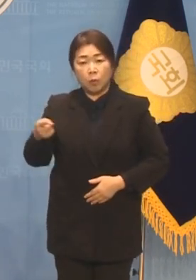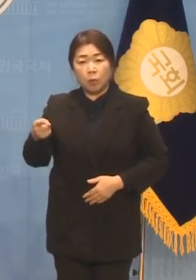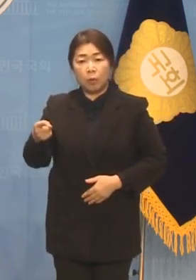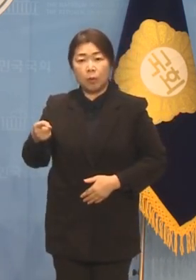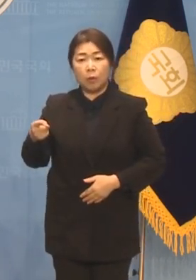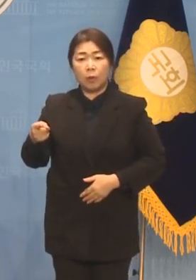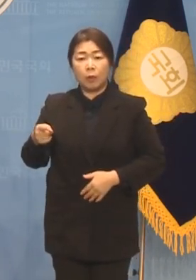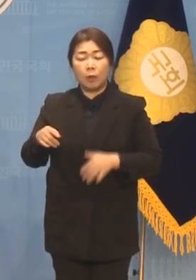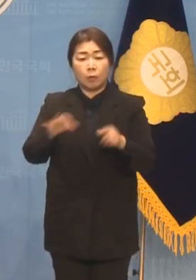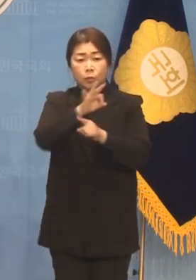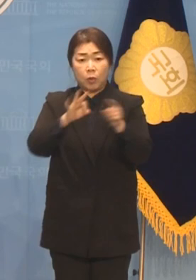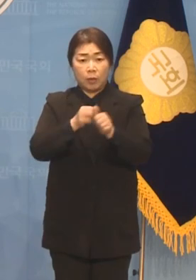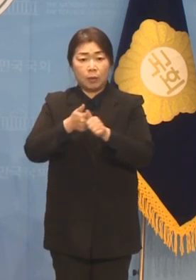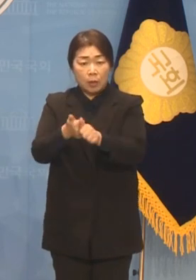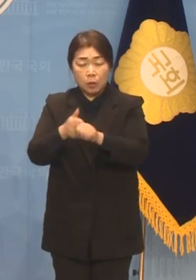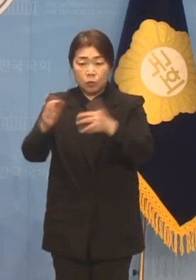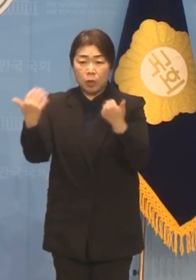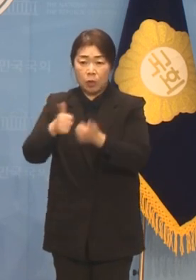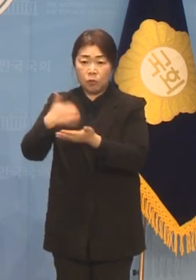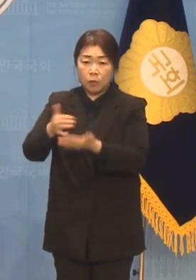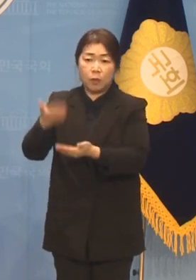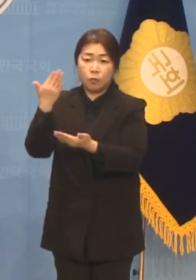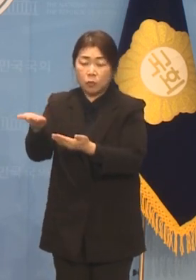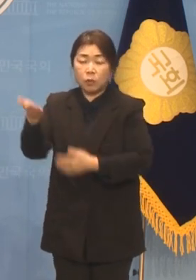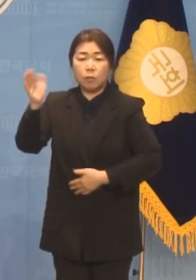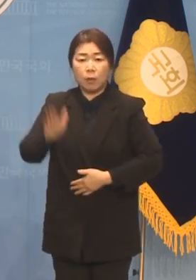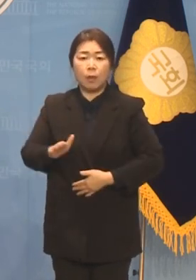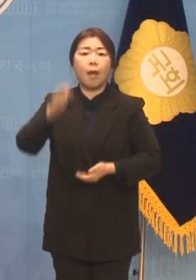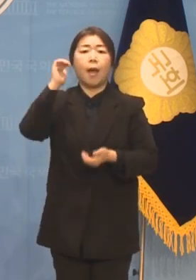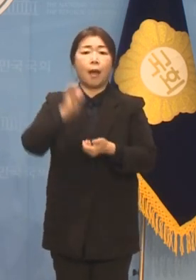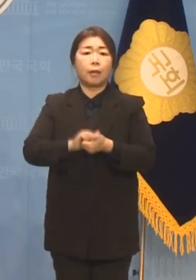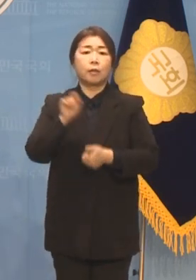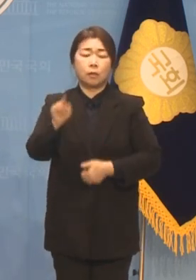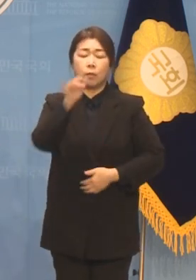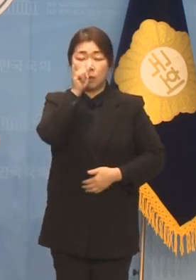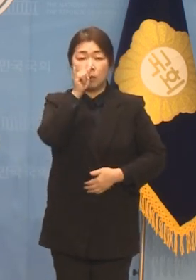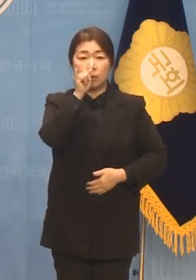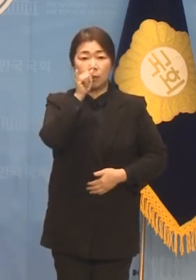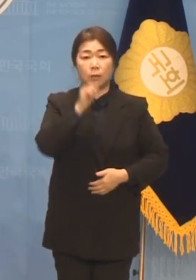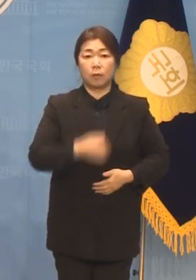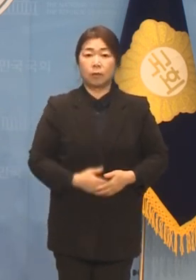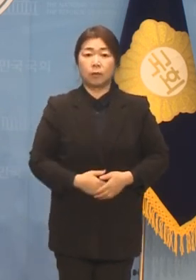있었지만 분명한 개혁이었고 전진이었습니다.